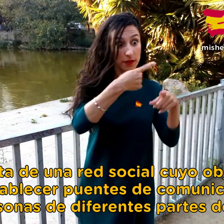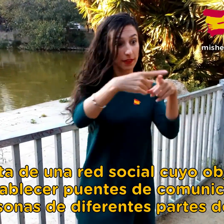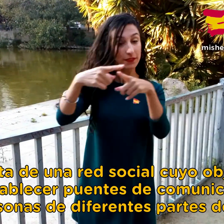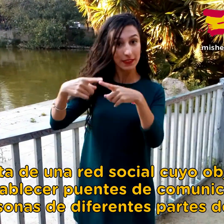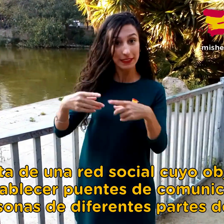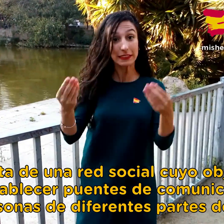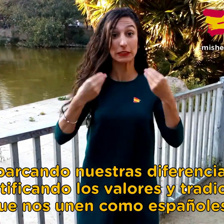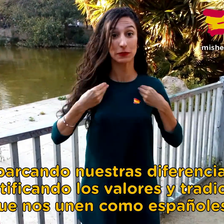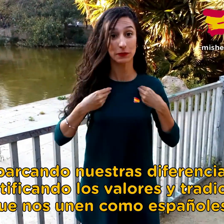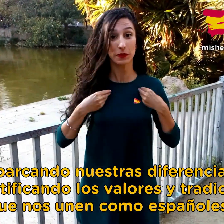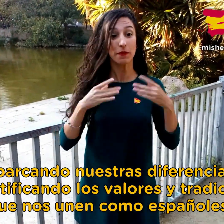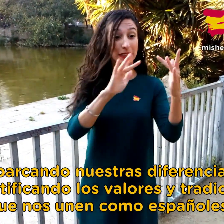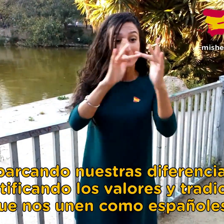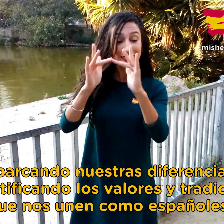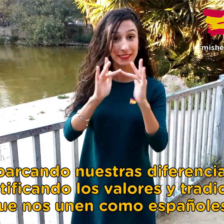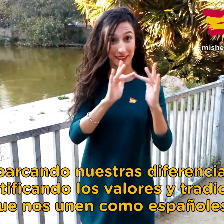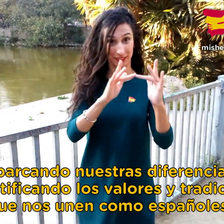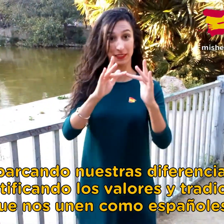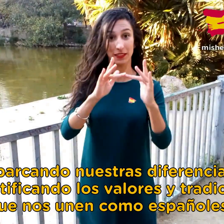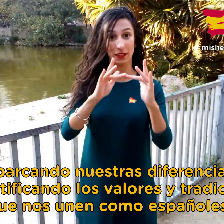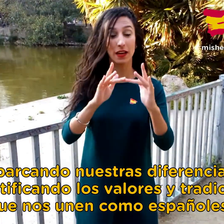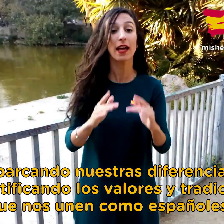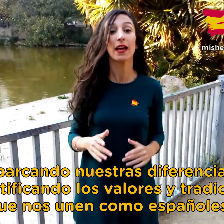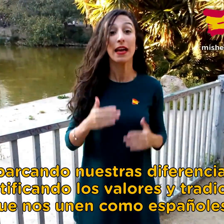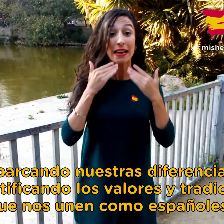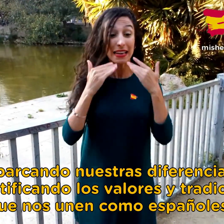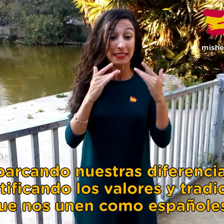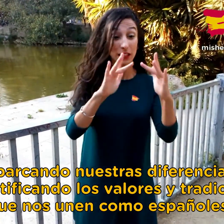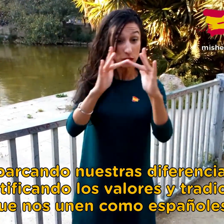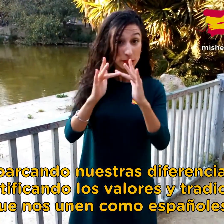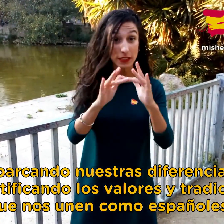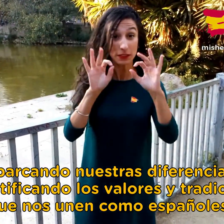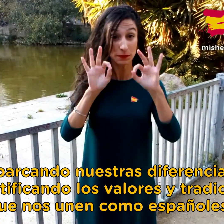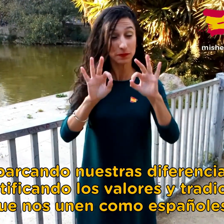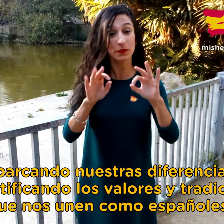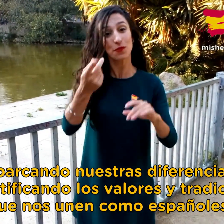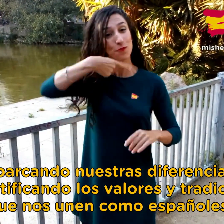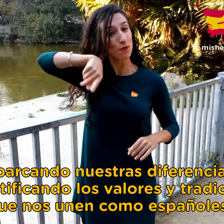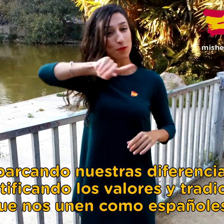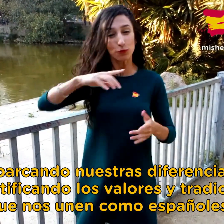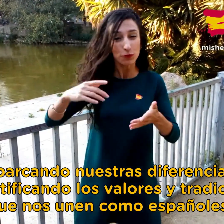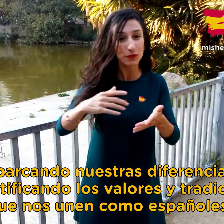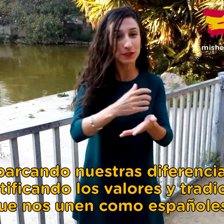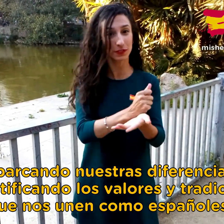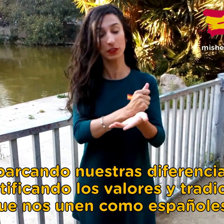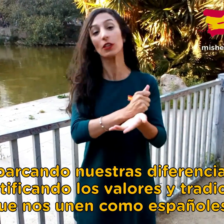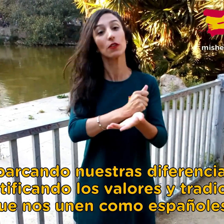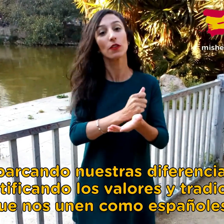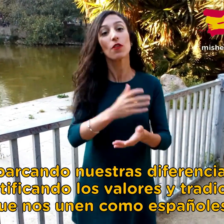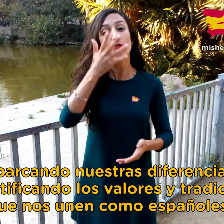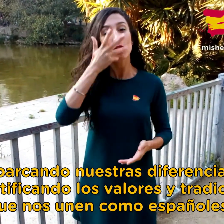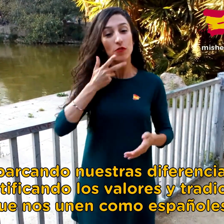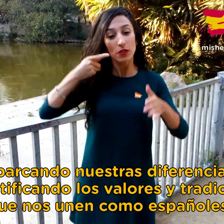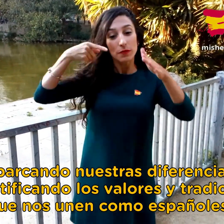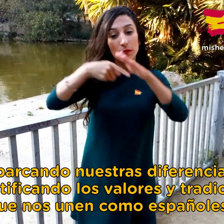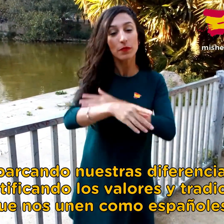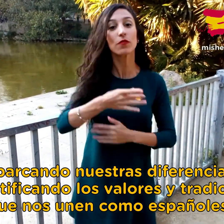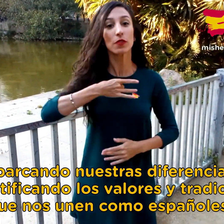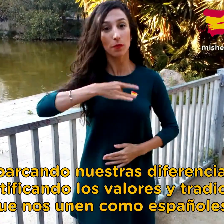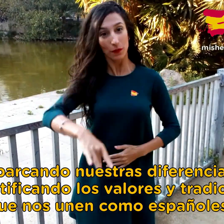España, aparcando así nuestras diferencias e identificando los valores y tradiciones que nos unen como españoles.